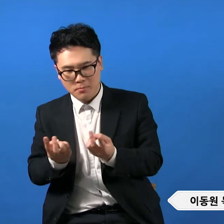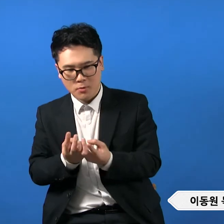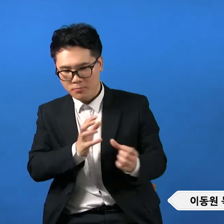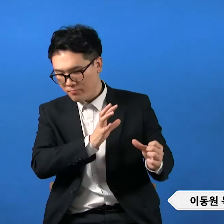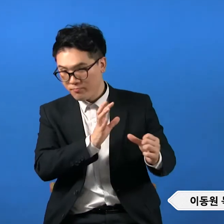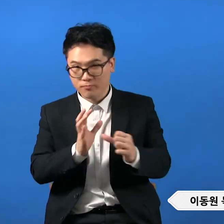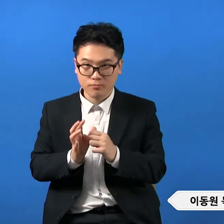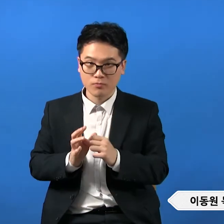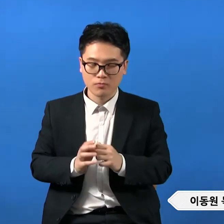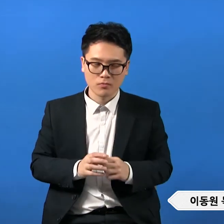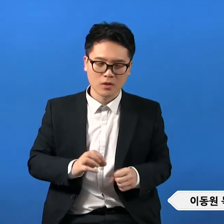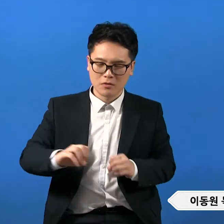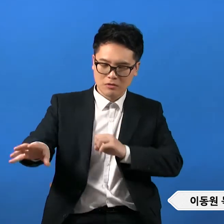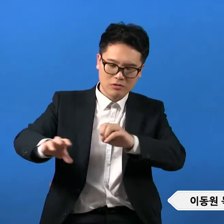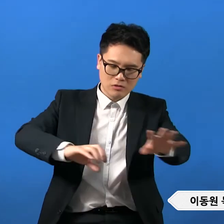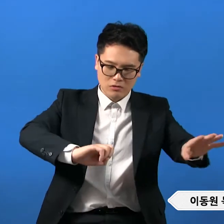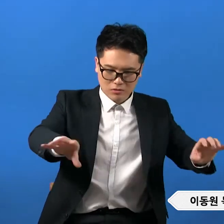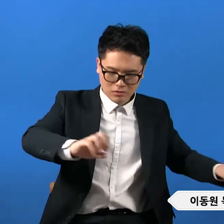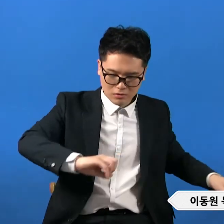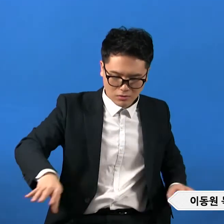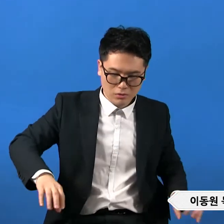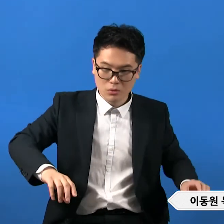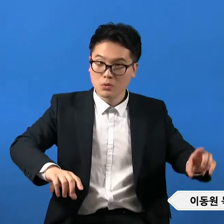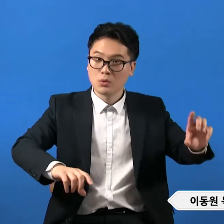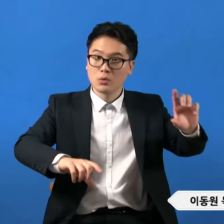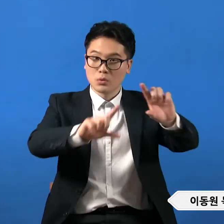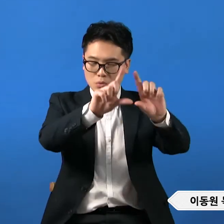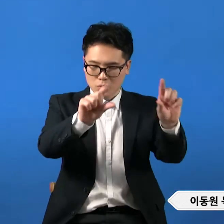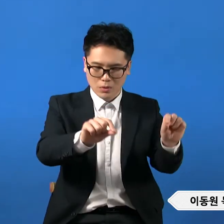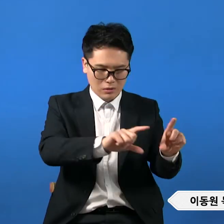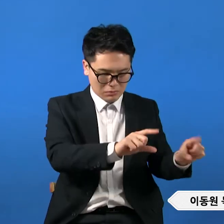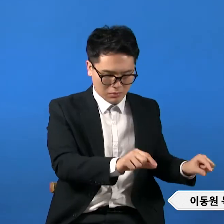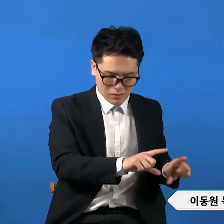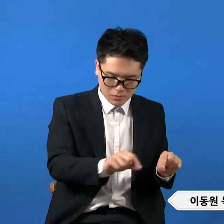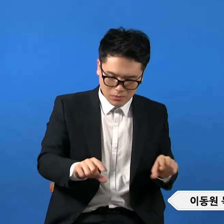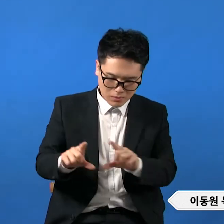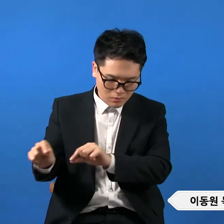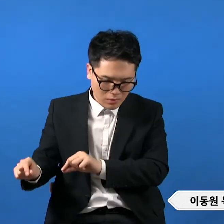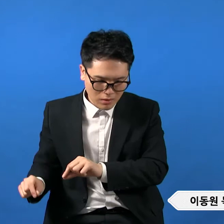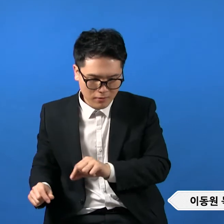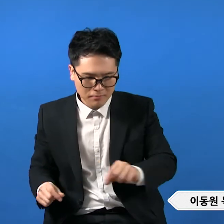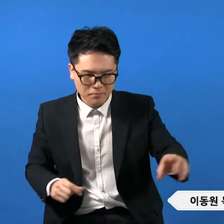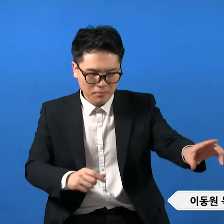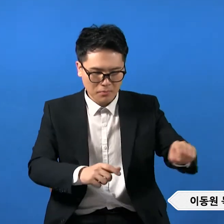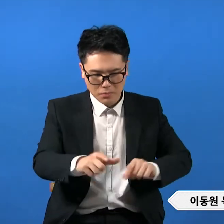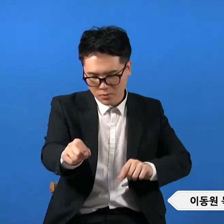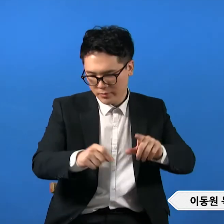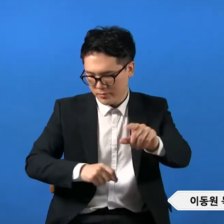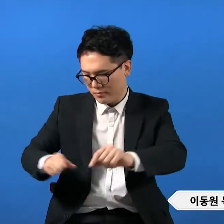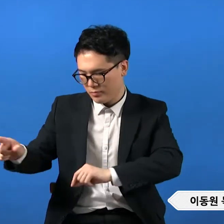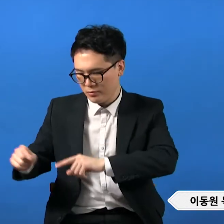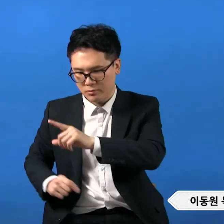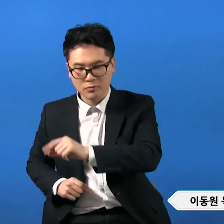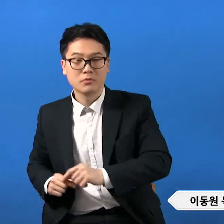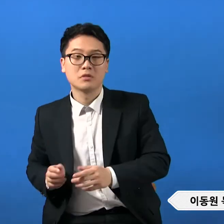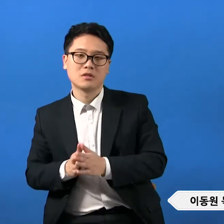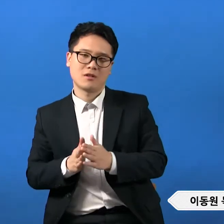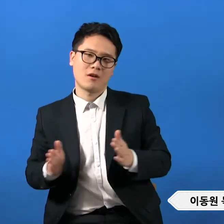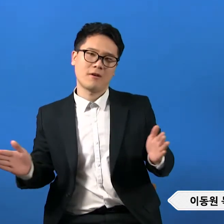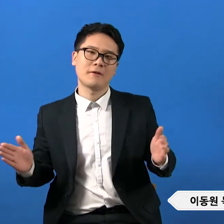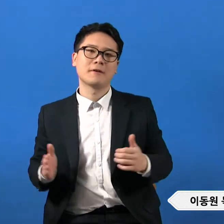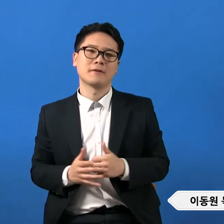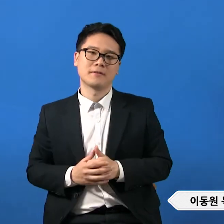사고 당시 흩어졌던 조각들을 다 모으기로 했습니다. 소위 미싱 피스 찾기 작업을 하는 거예요.